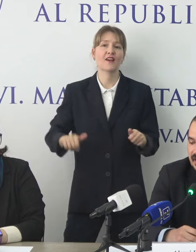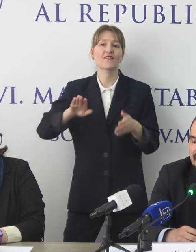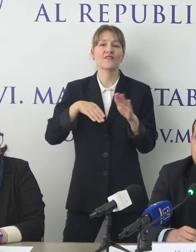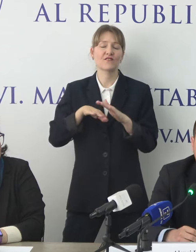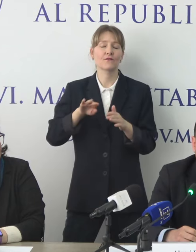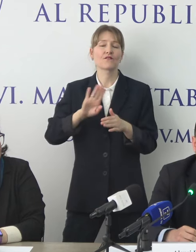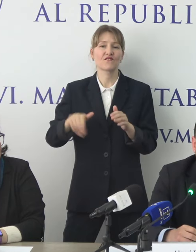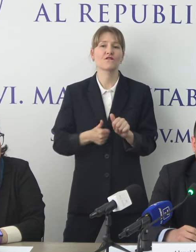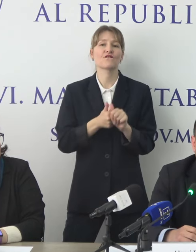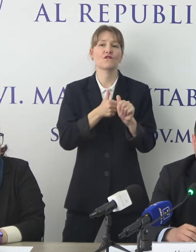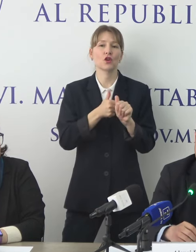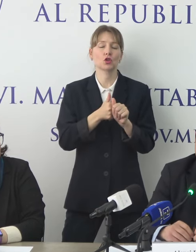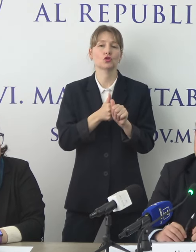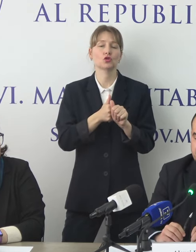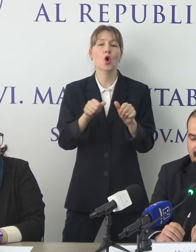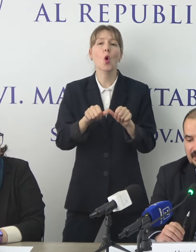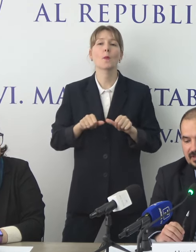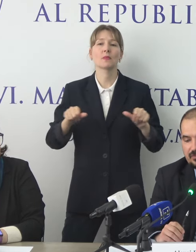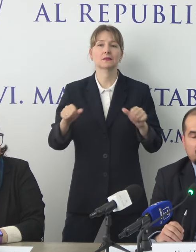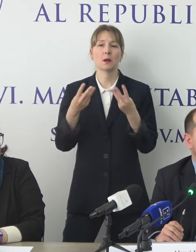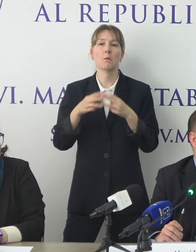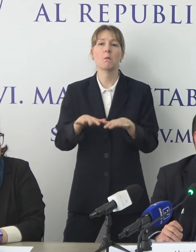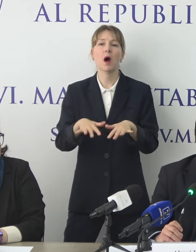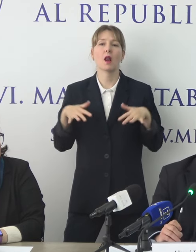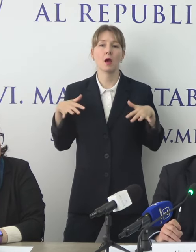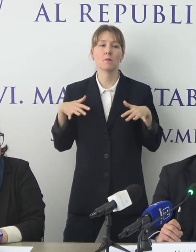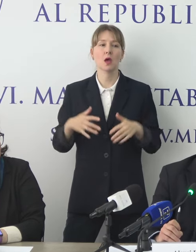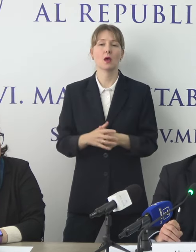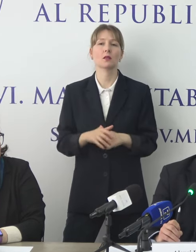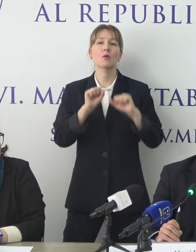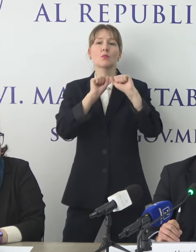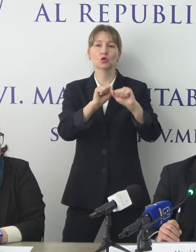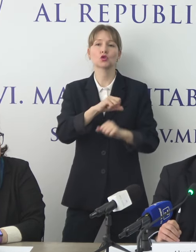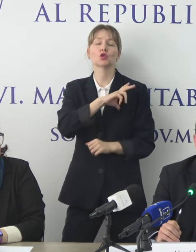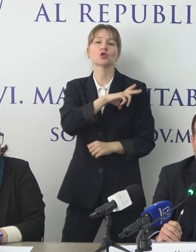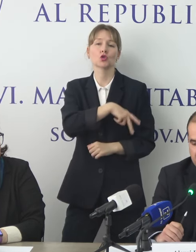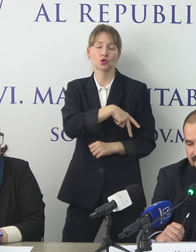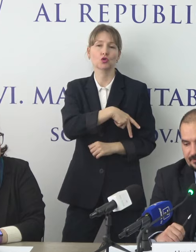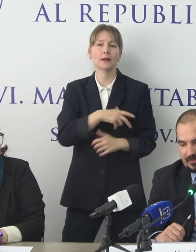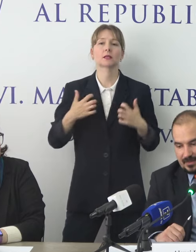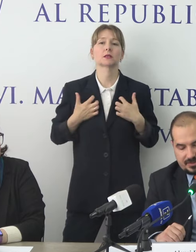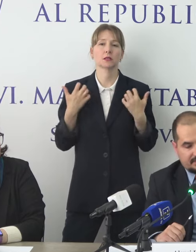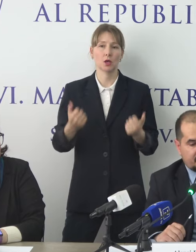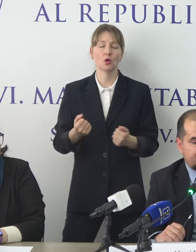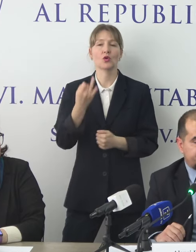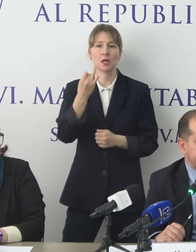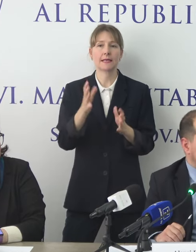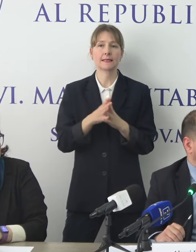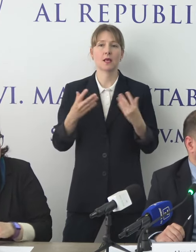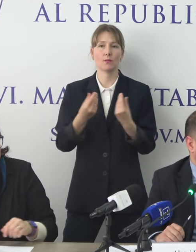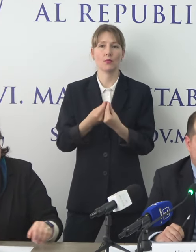Comisiei Parlamentare pentru Protecție Socială, Sănătate și